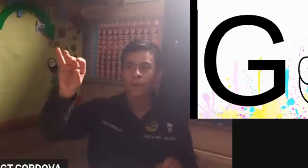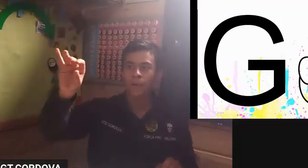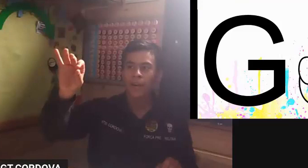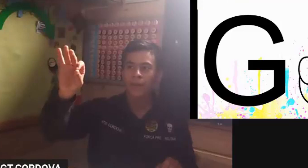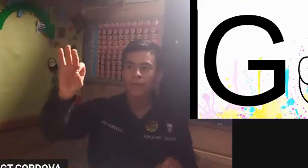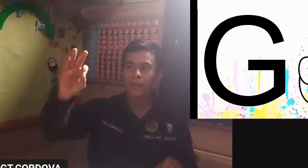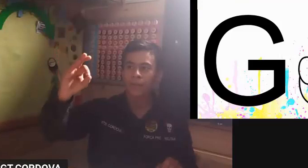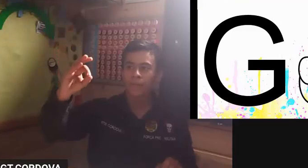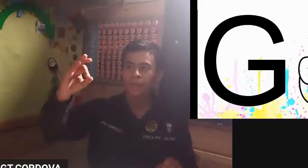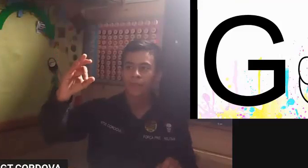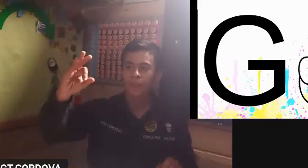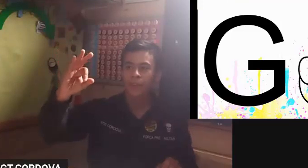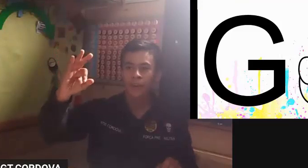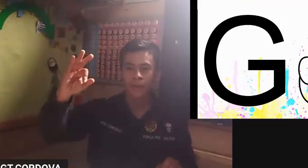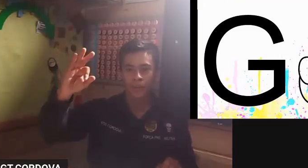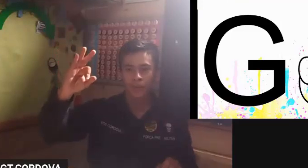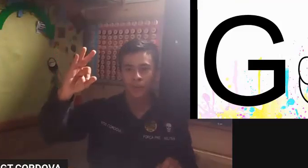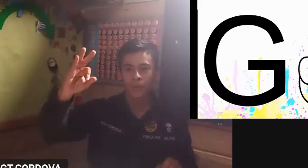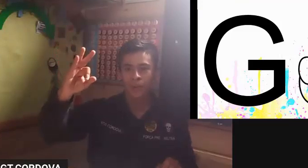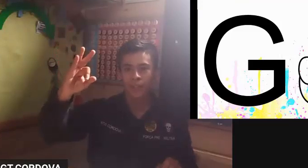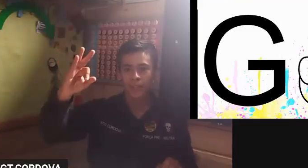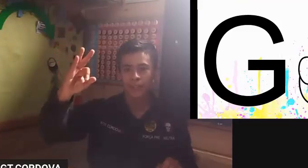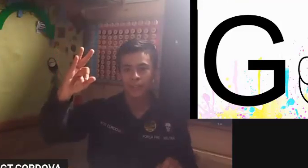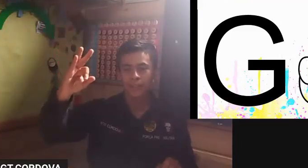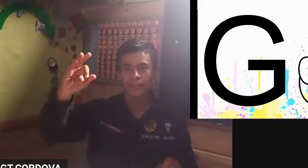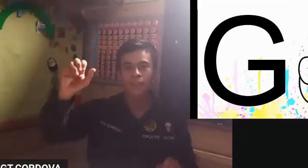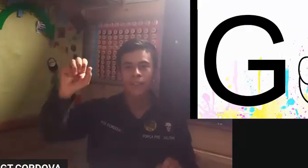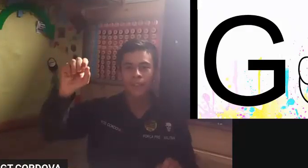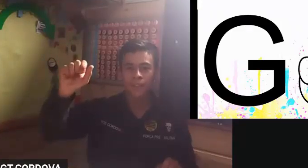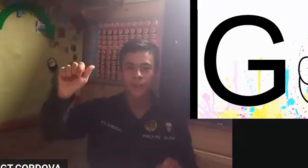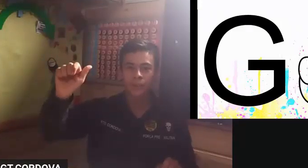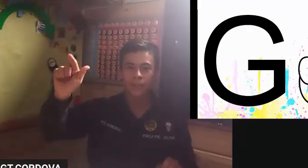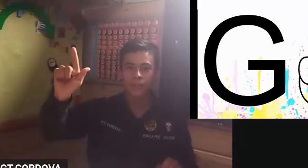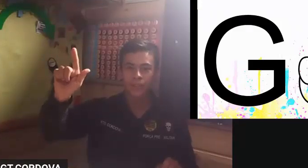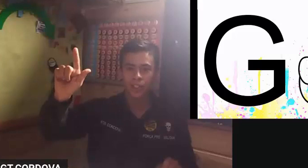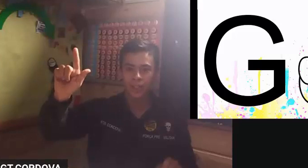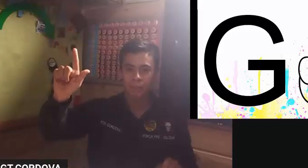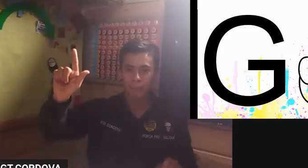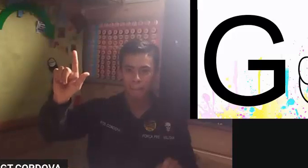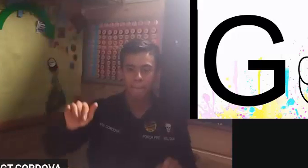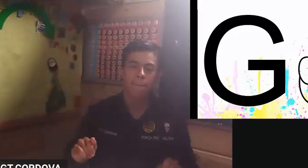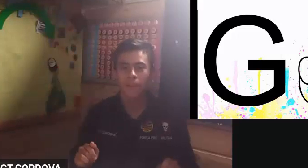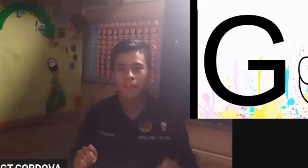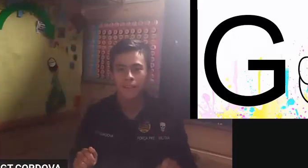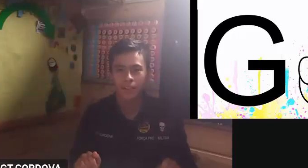O F é o nosso OK e o G. Ser